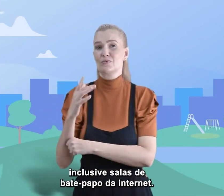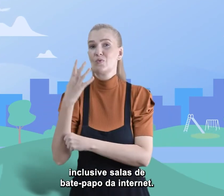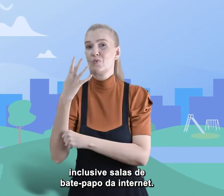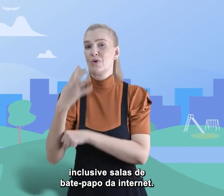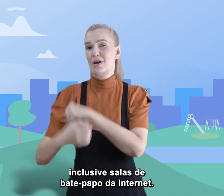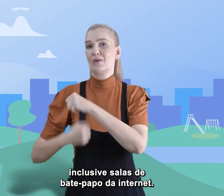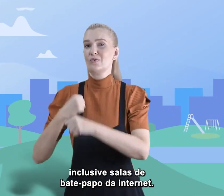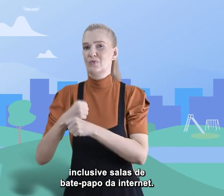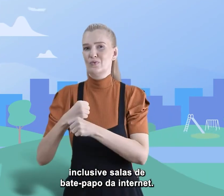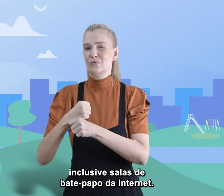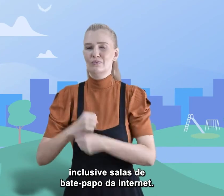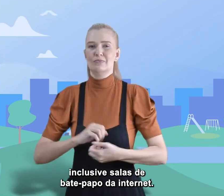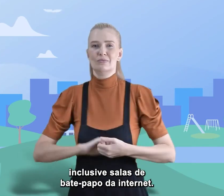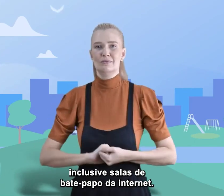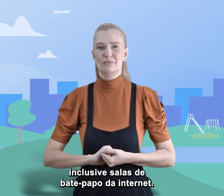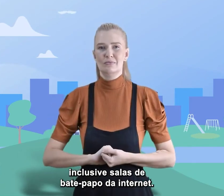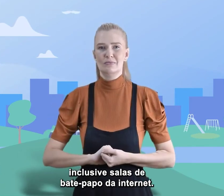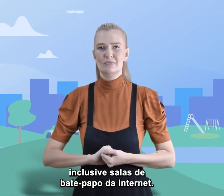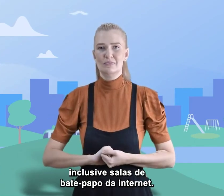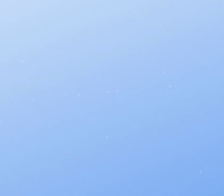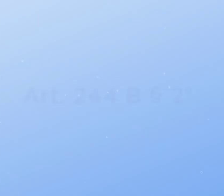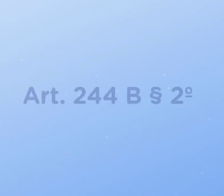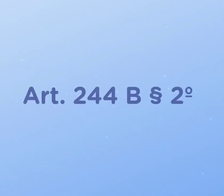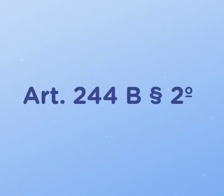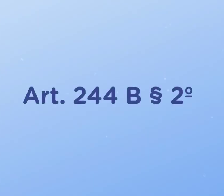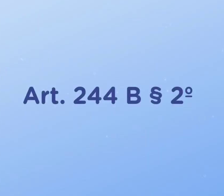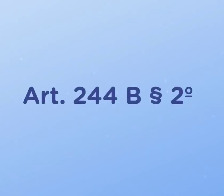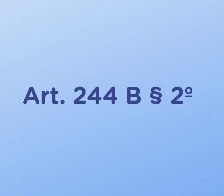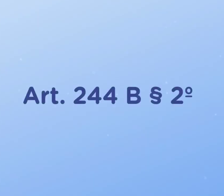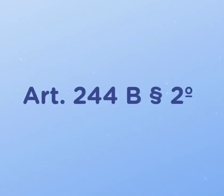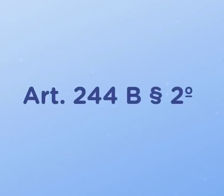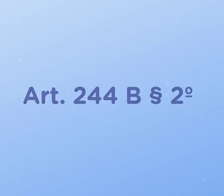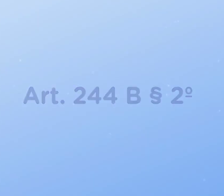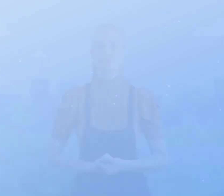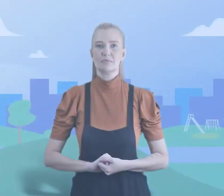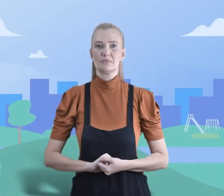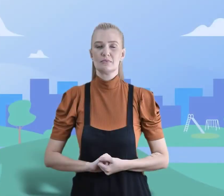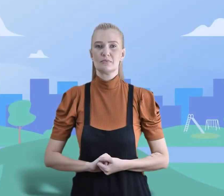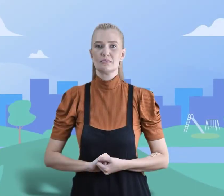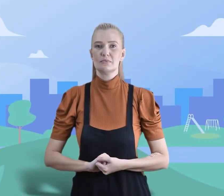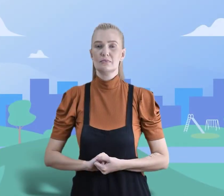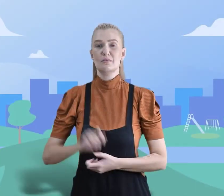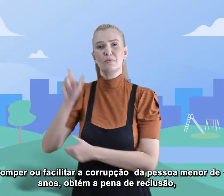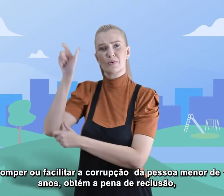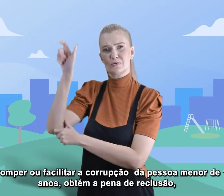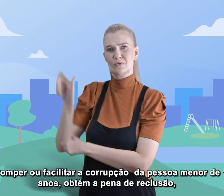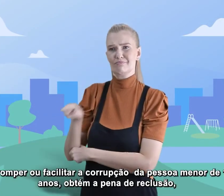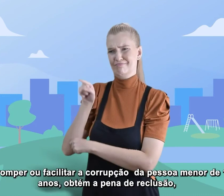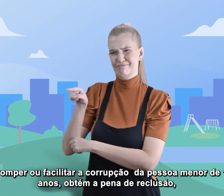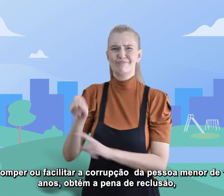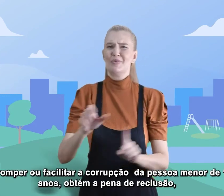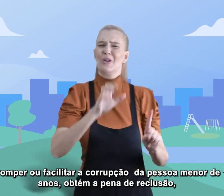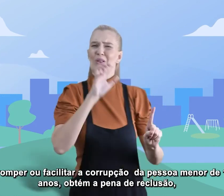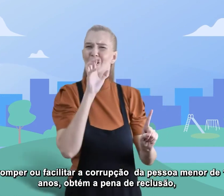bate-papo da internet. Artigo 244-B, parágrafo 2º. Corromper ou